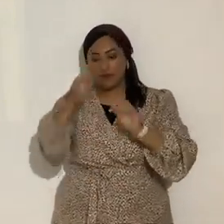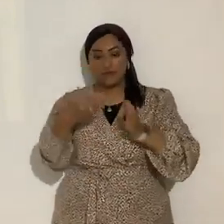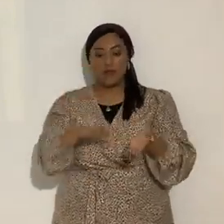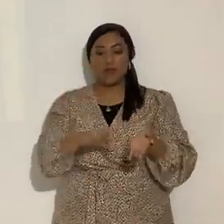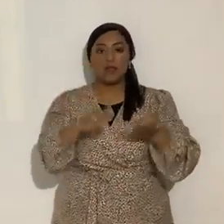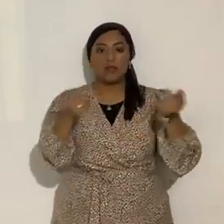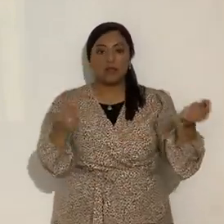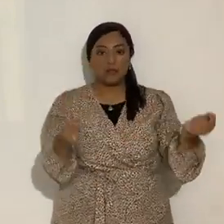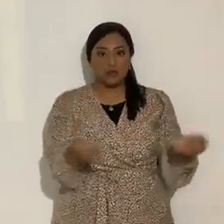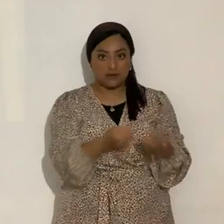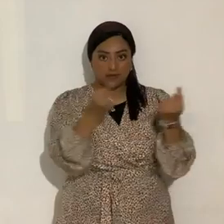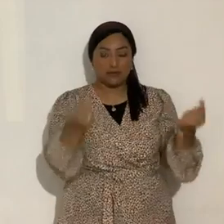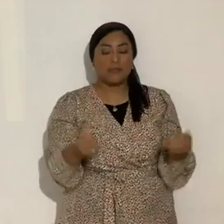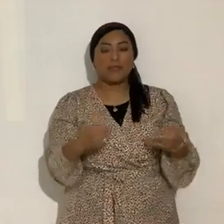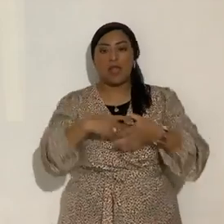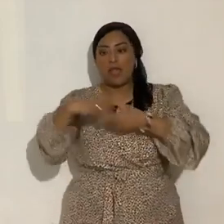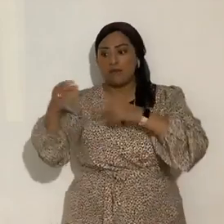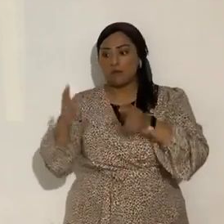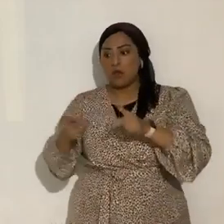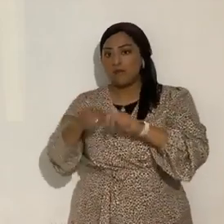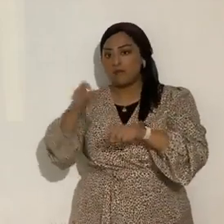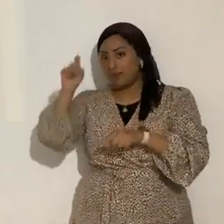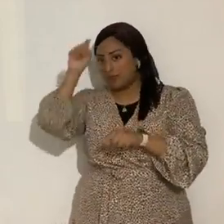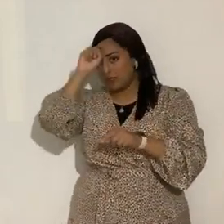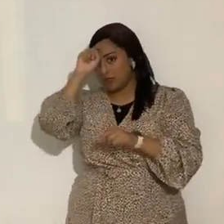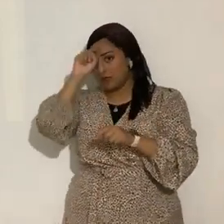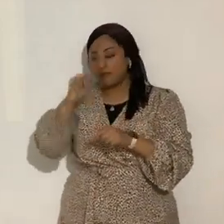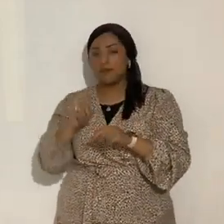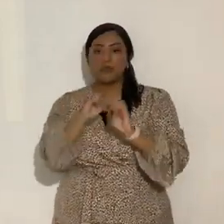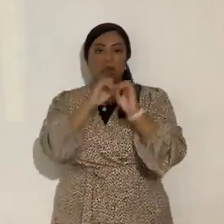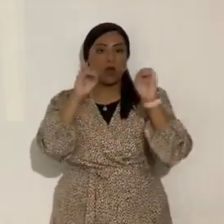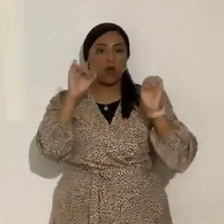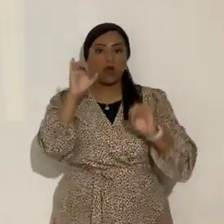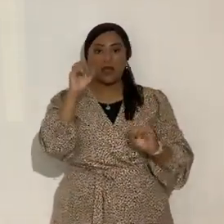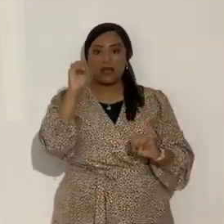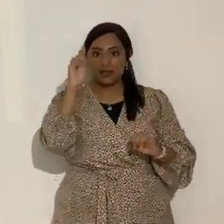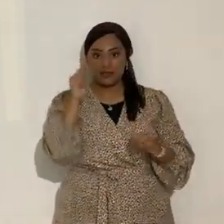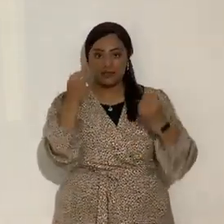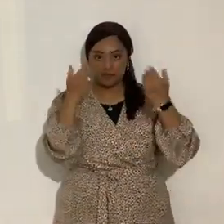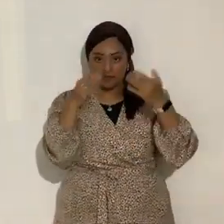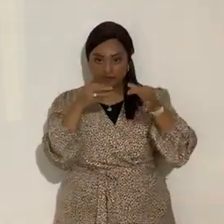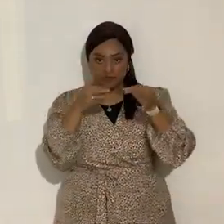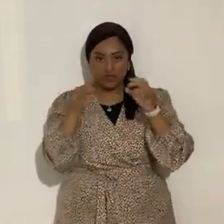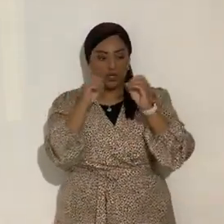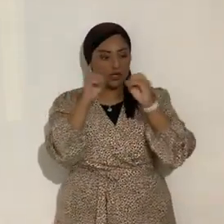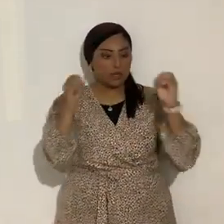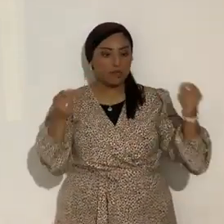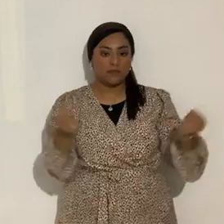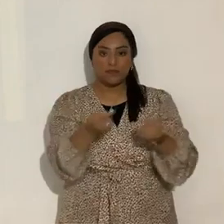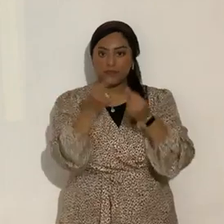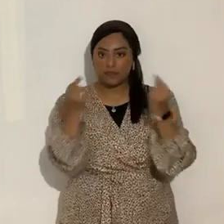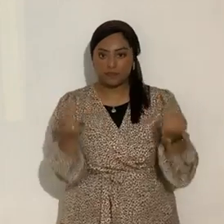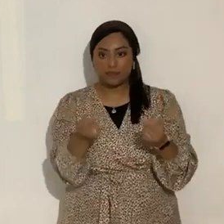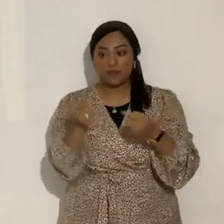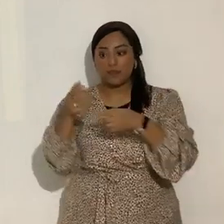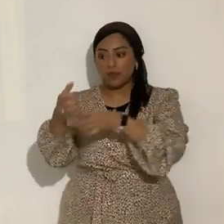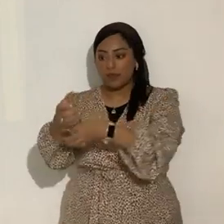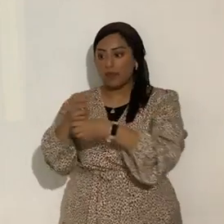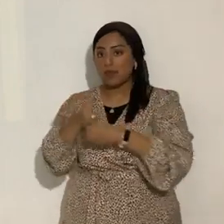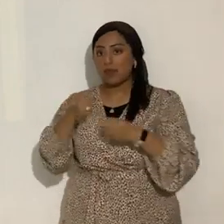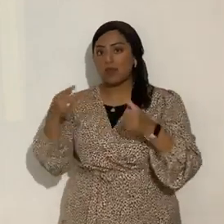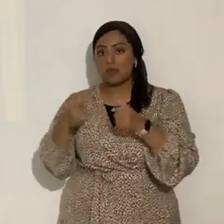pecados, ¿sí? Salir rápido de Egipto, del pecado, sin levadura, eso ya lo ministré, sin pecado. Recibimos